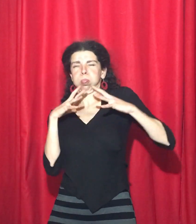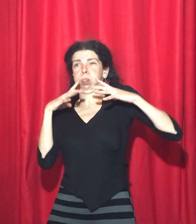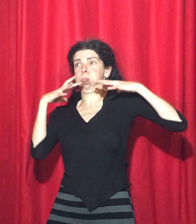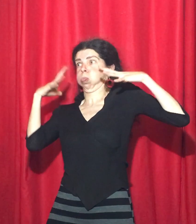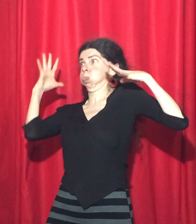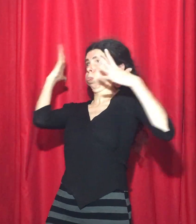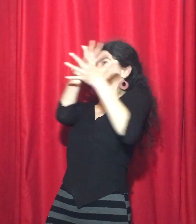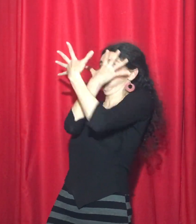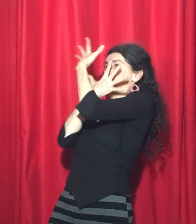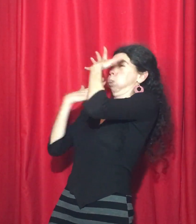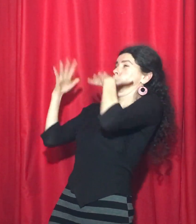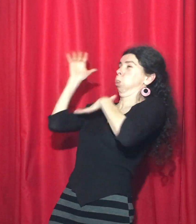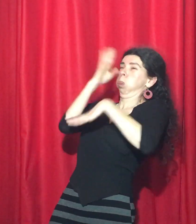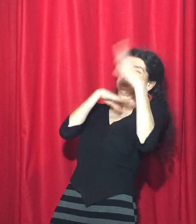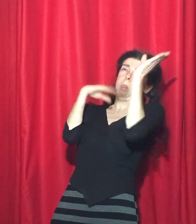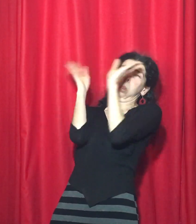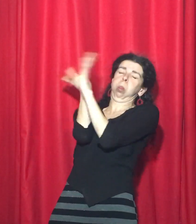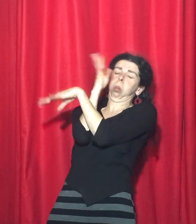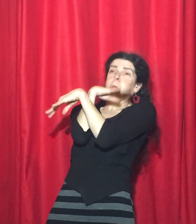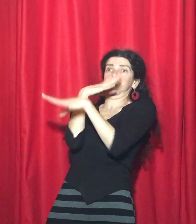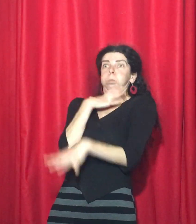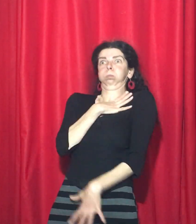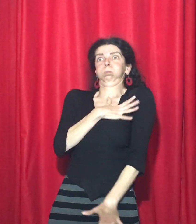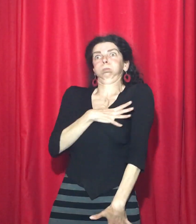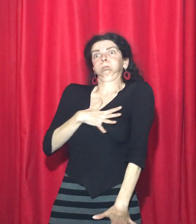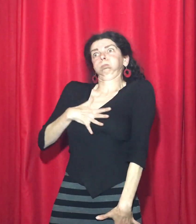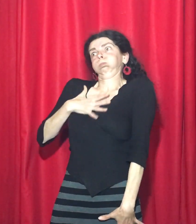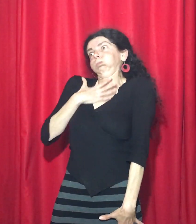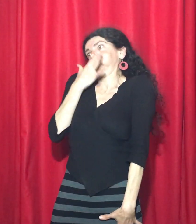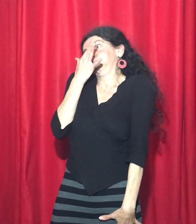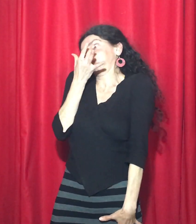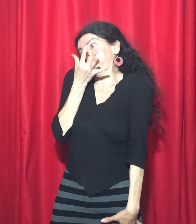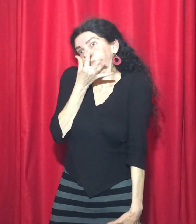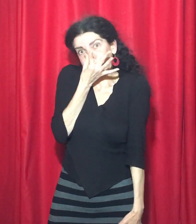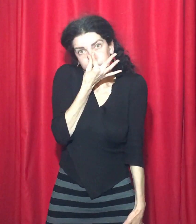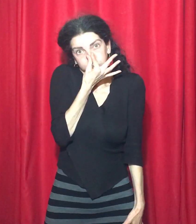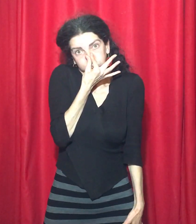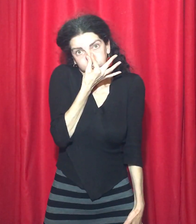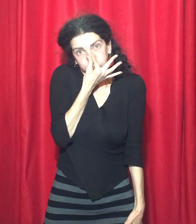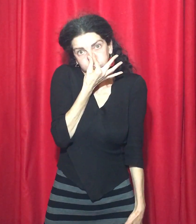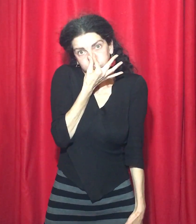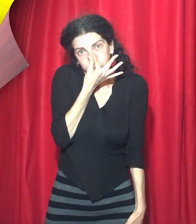Jules lâcha un paix monstrueux et une horrible odeur se répandit dans la pièce.